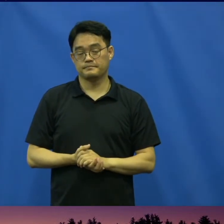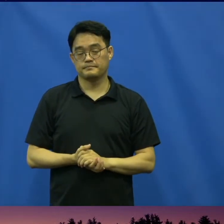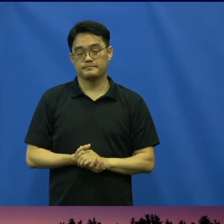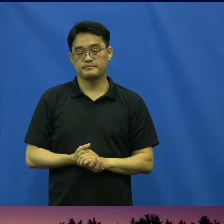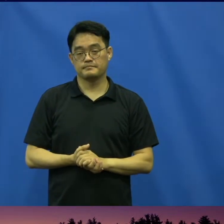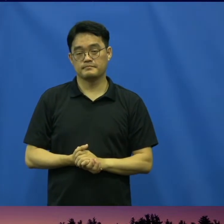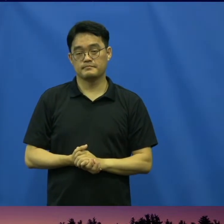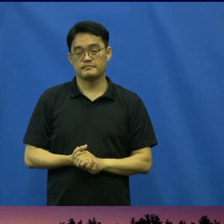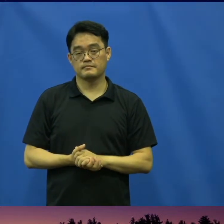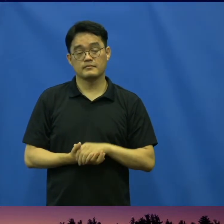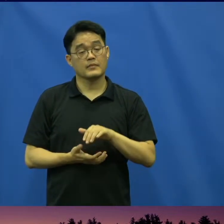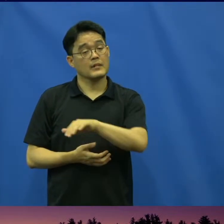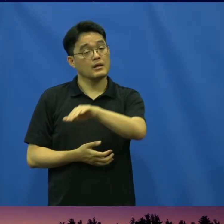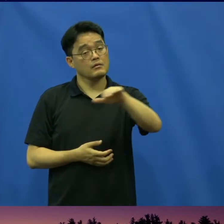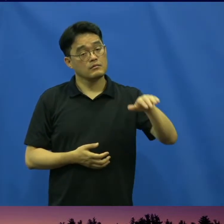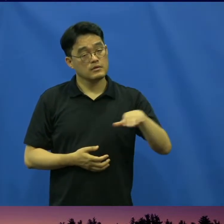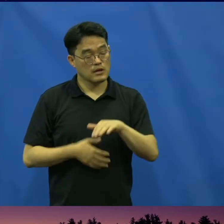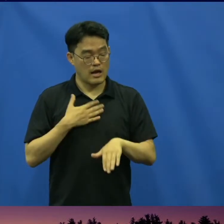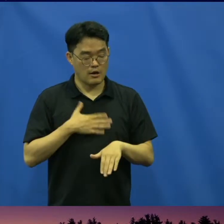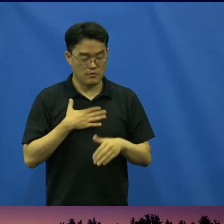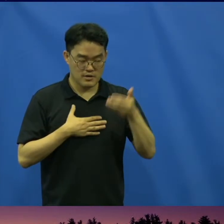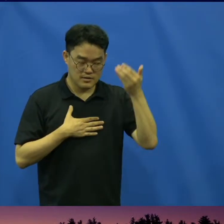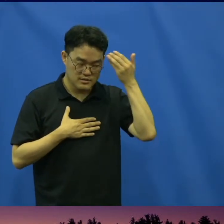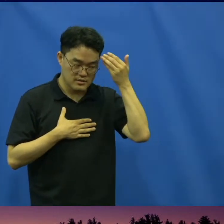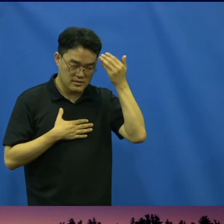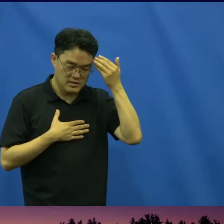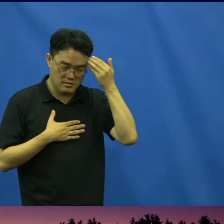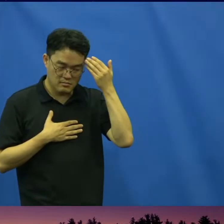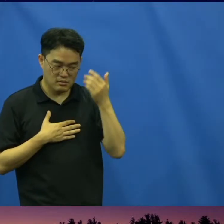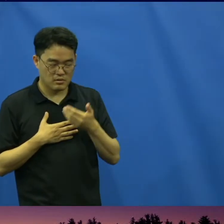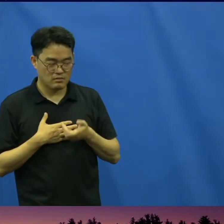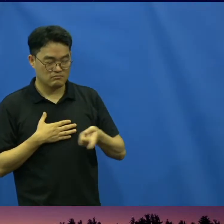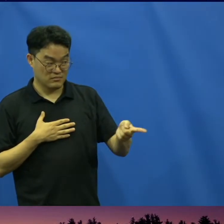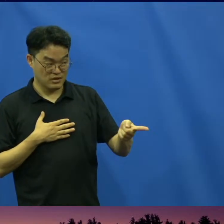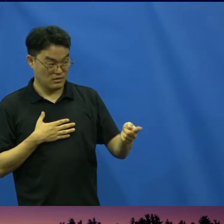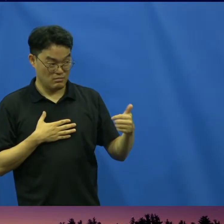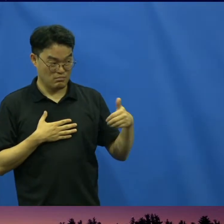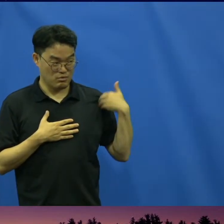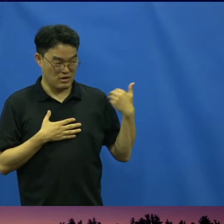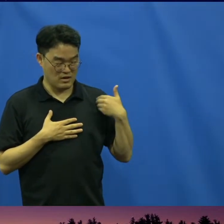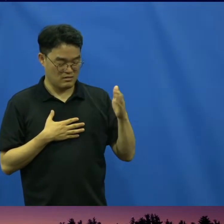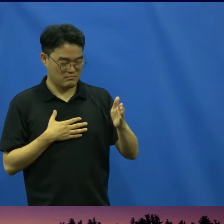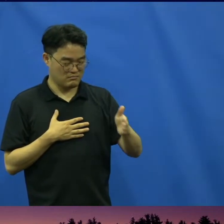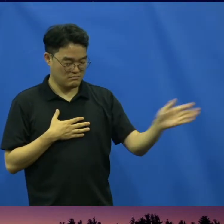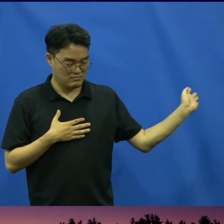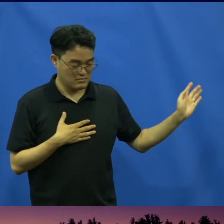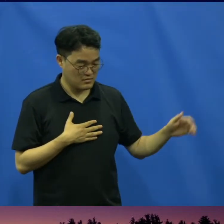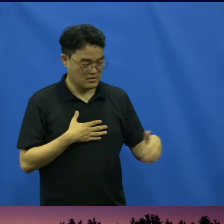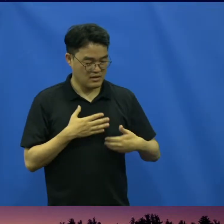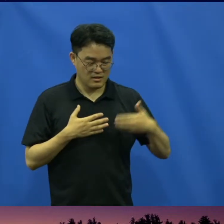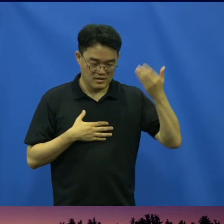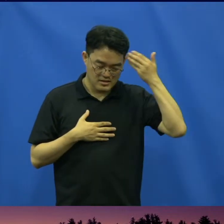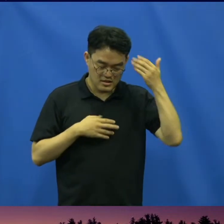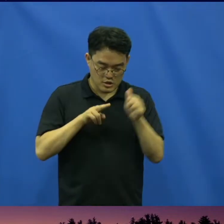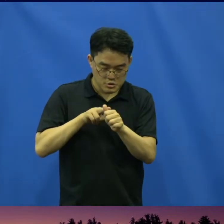여러분, 우리가 알고 있는 지식으로 누군가를 도마위에 올려가지고 막 난도질을 해요. 얼마든지 죽일 수 있어요. 요즘 뭐예요? 인터넷.